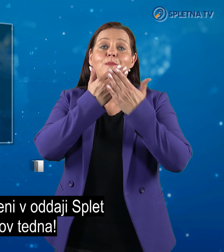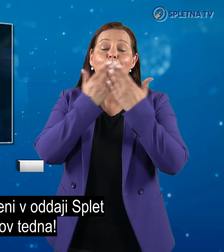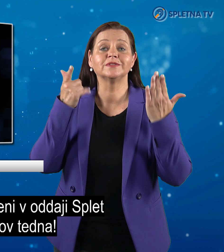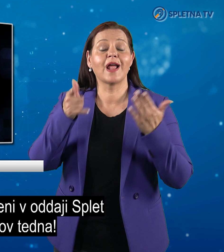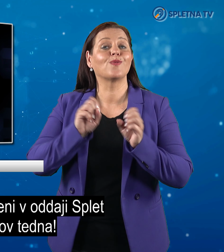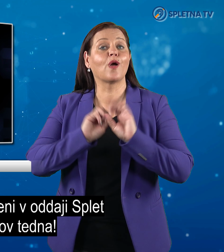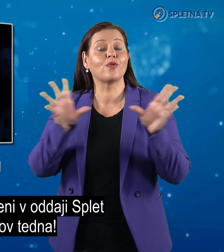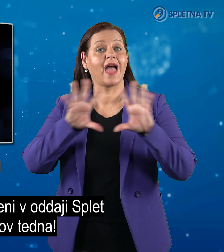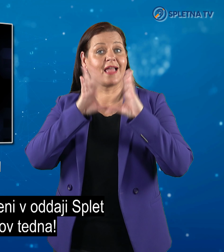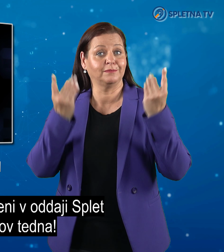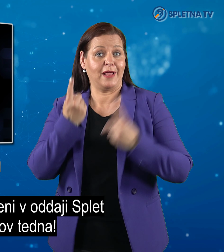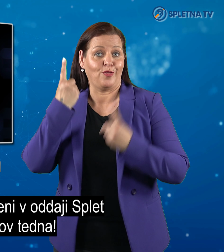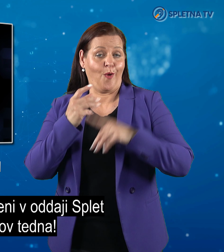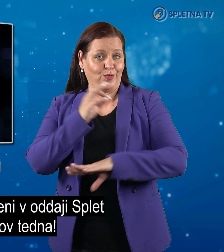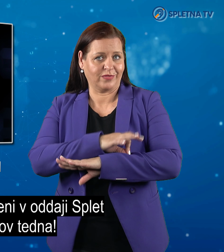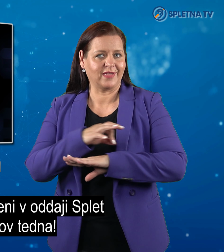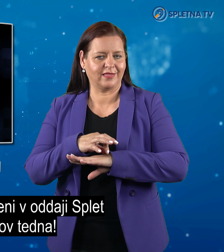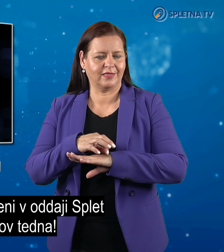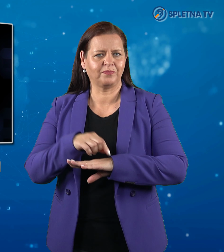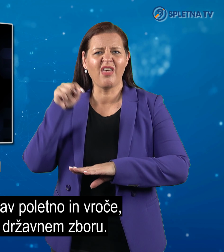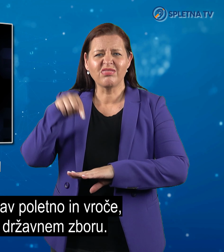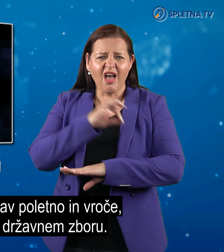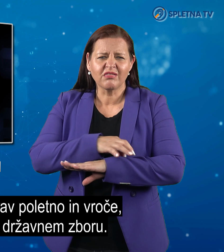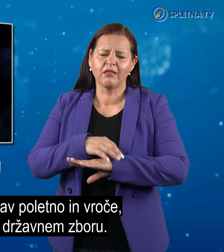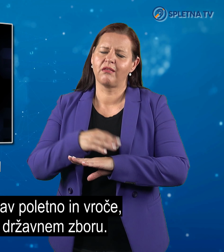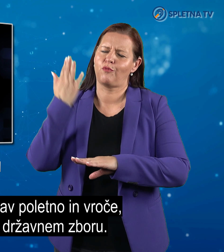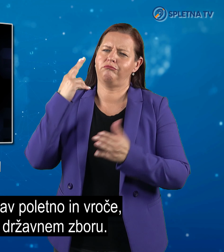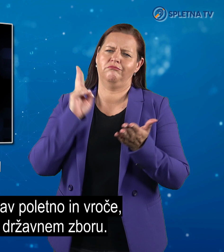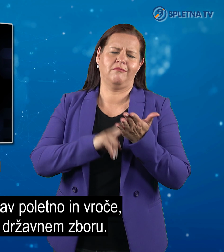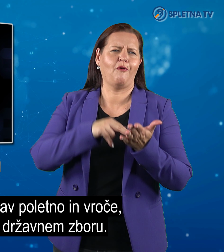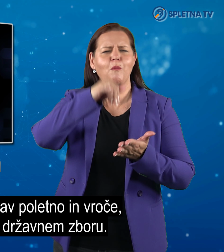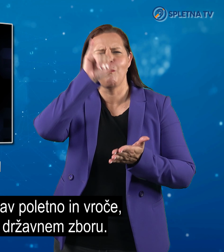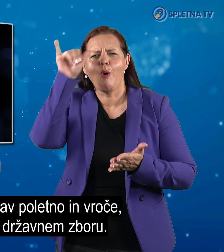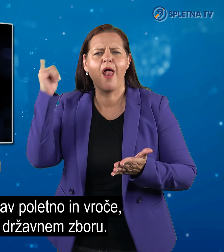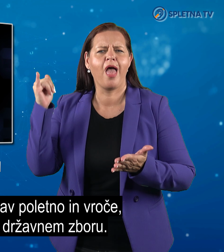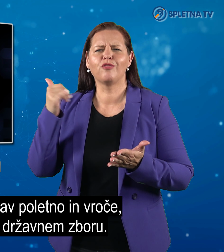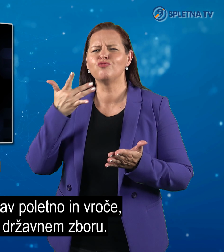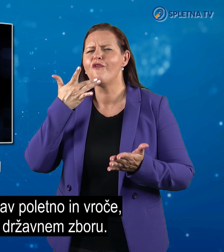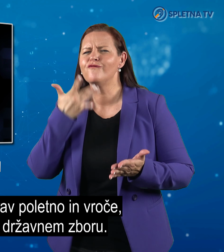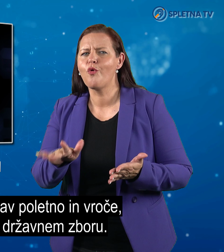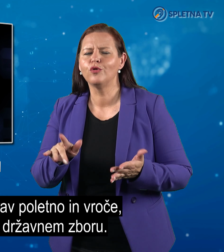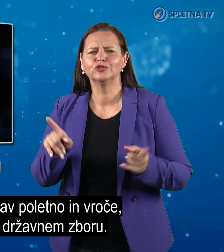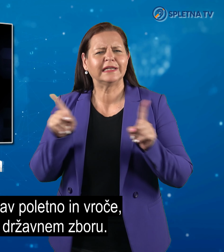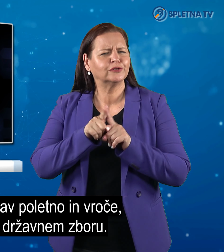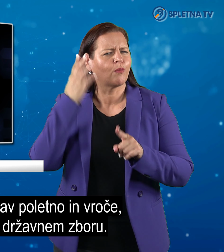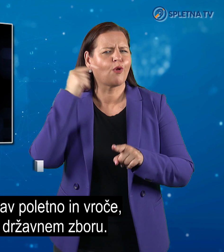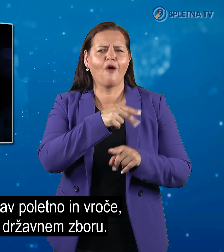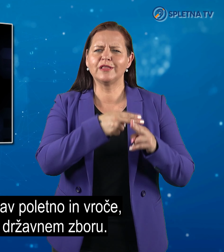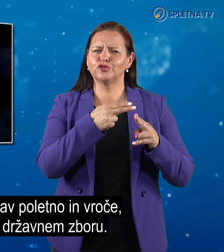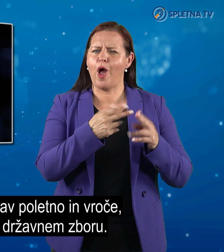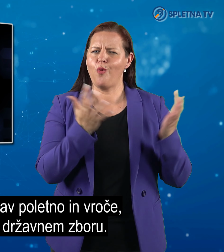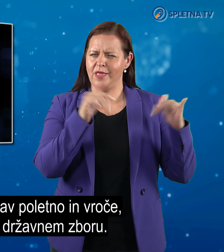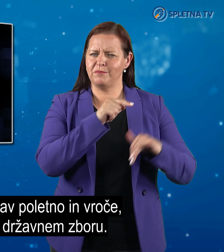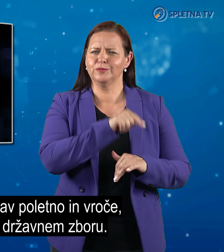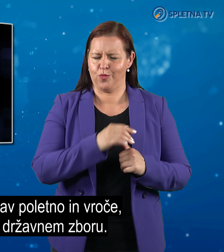Lepo pozdravljeni v oddaji Splet dogodkov tedna. Ta teden je bilo prav poletno in vroče, kot je bilo tudi v državnem